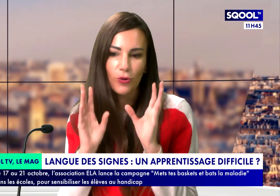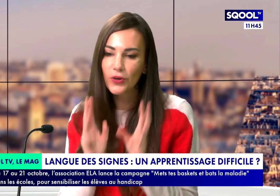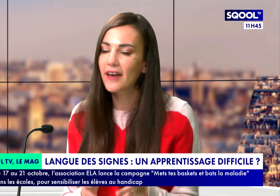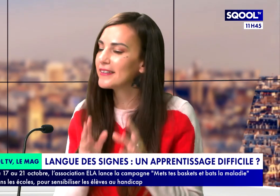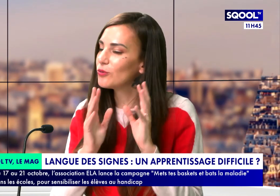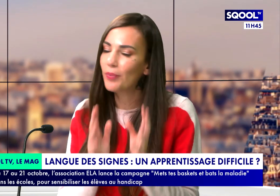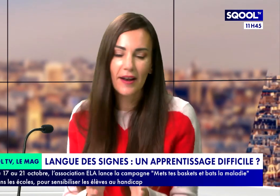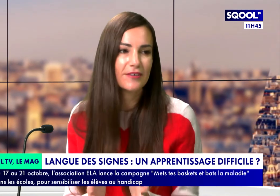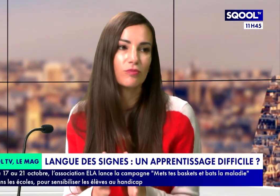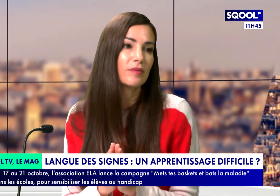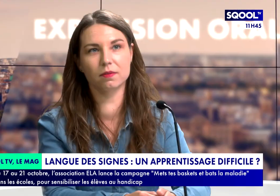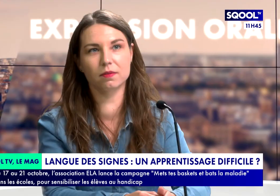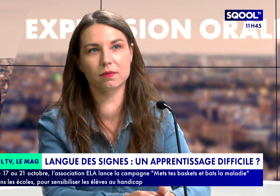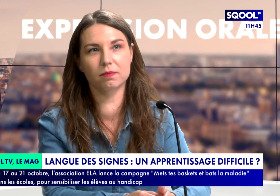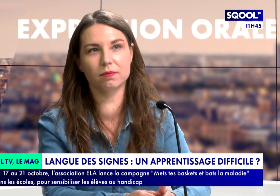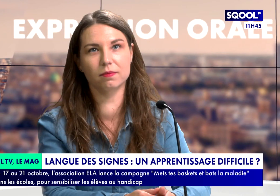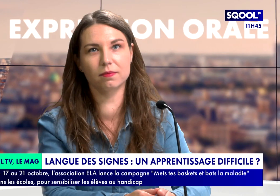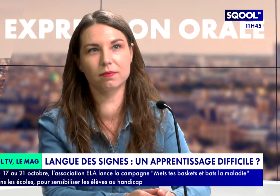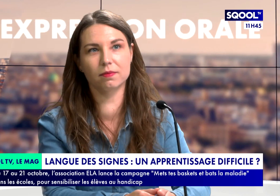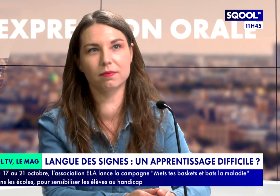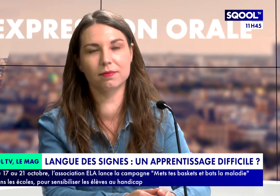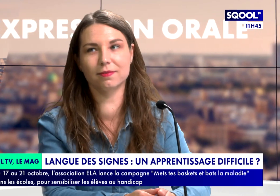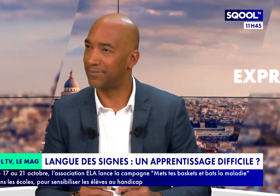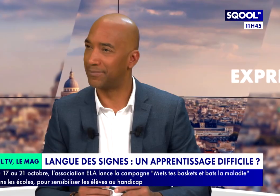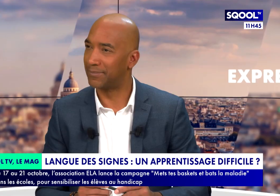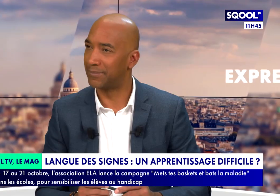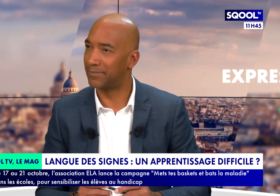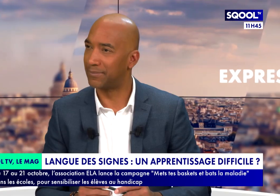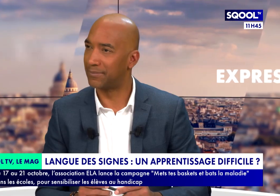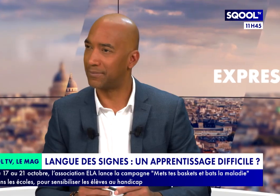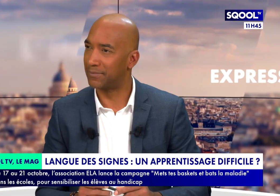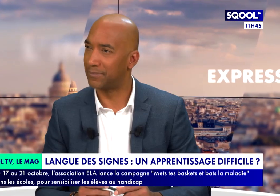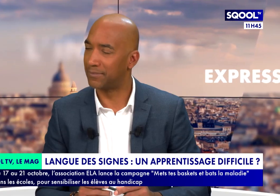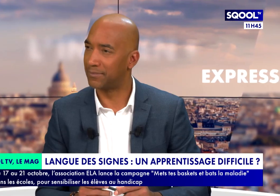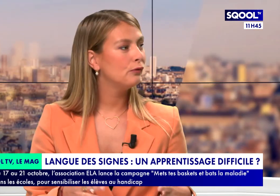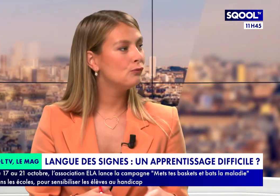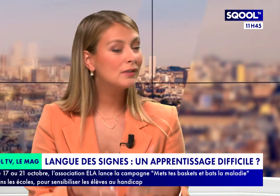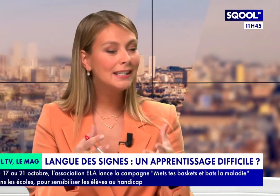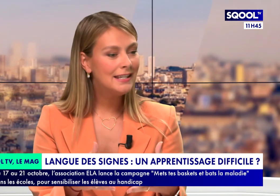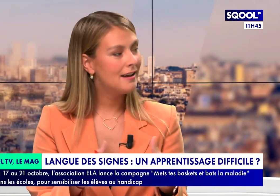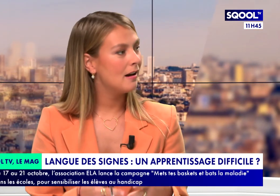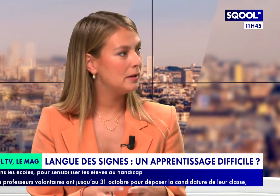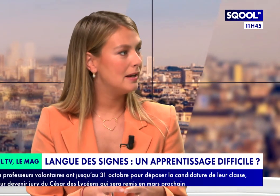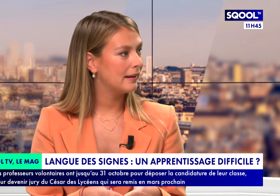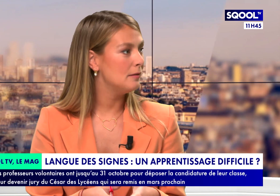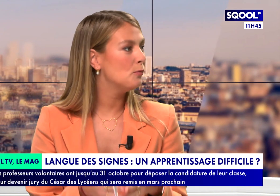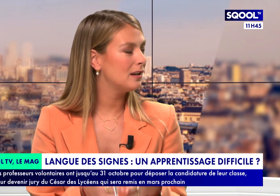regarder, de parler à son bébé, c'est le plus important. Irina ? Mais justement, Marie, à partir de quel âge pouvons-nous signer un bébé ? quel moment il va